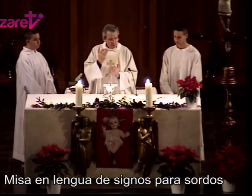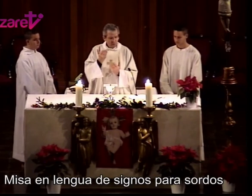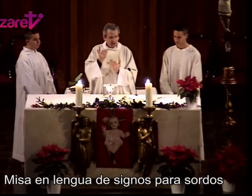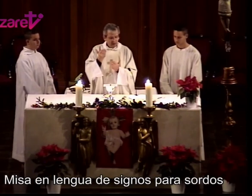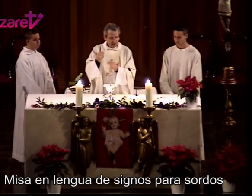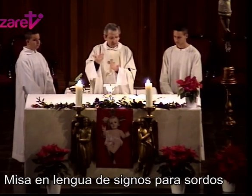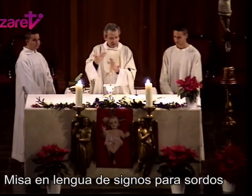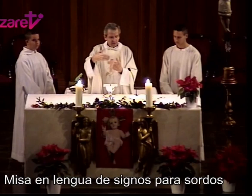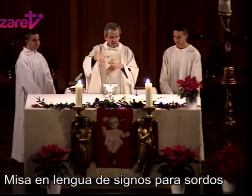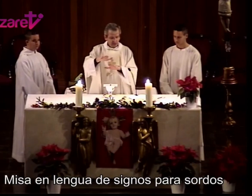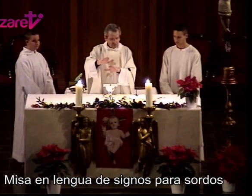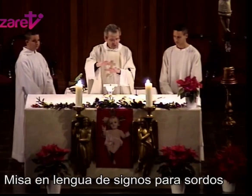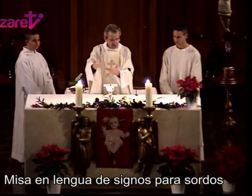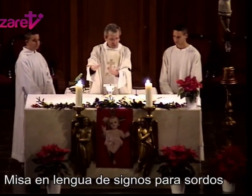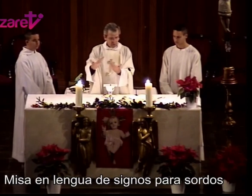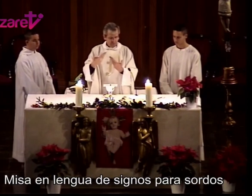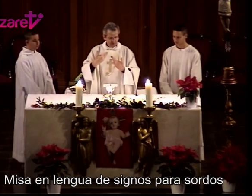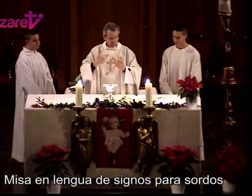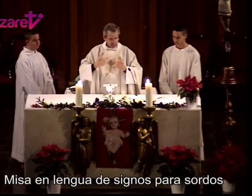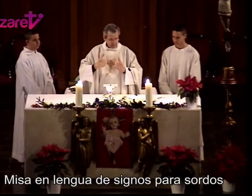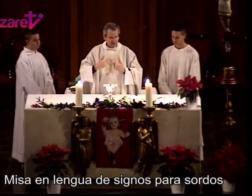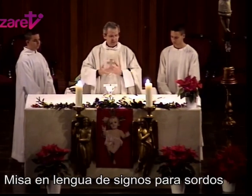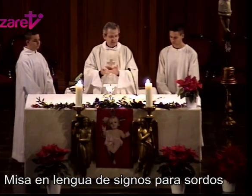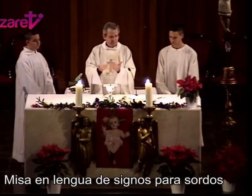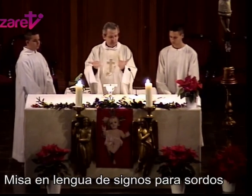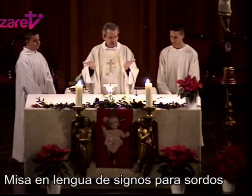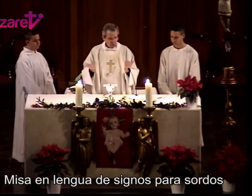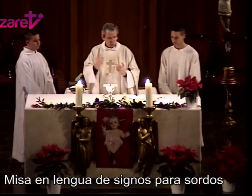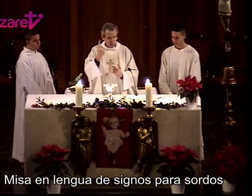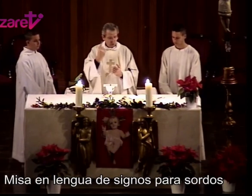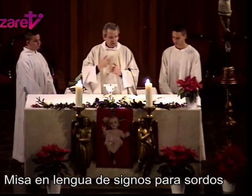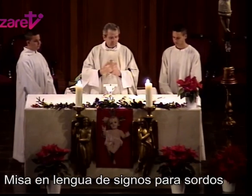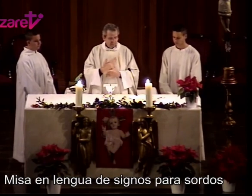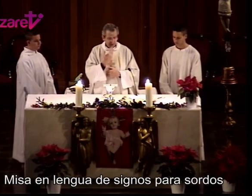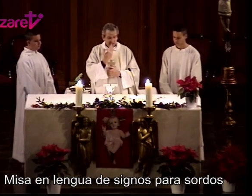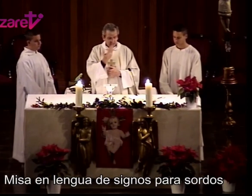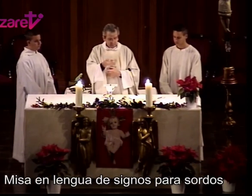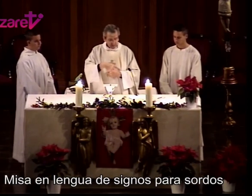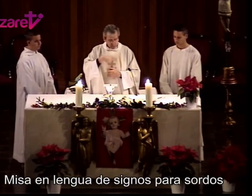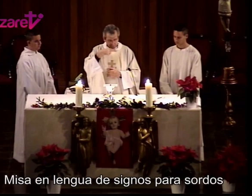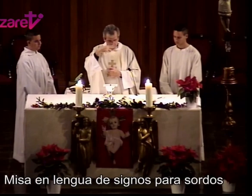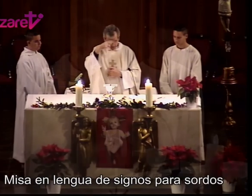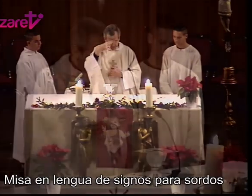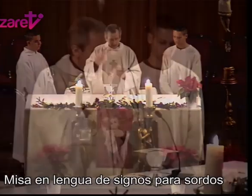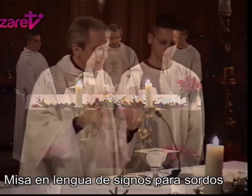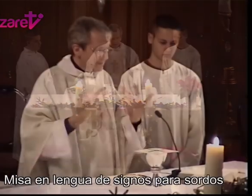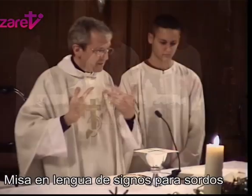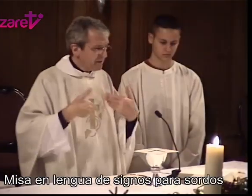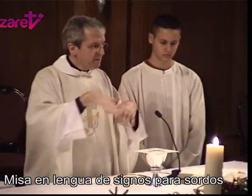cuya intercesión confiamos obtener siempre tu ayuda. Te pedimos, Padre, que esta víctima